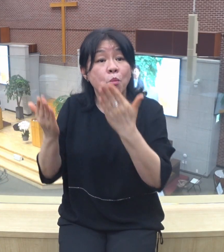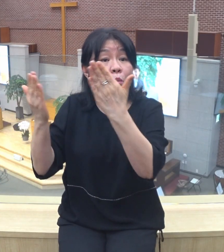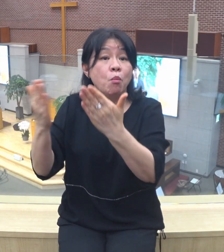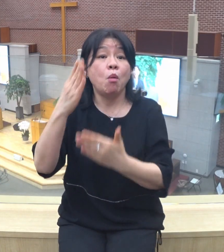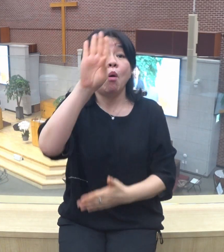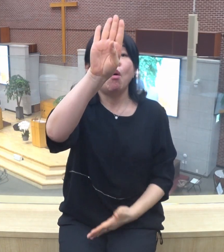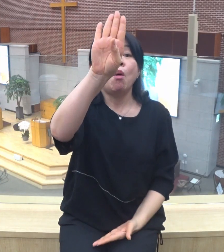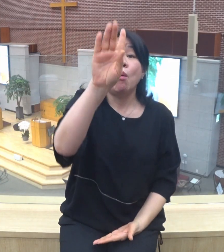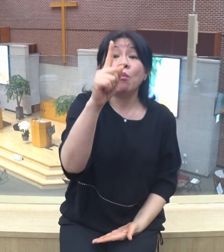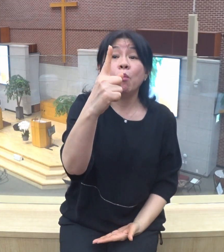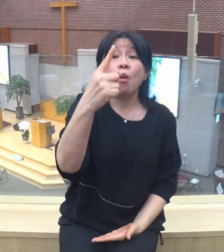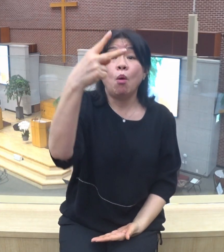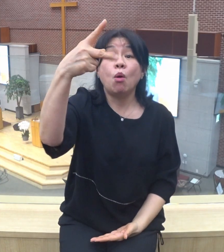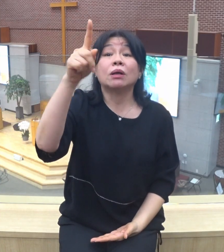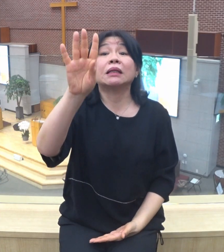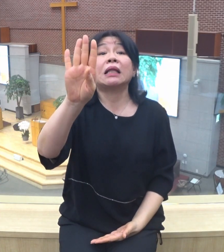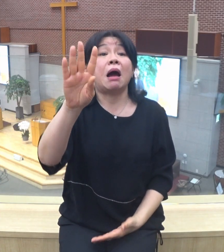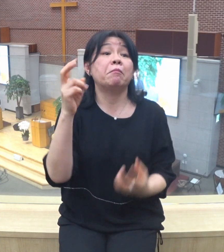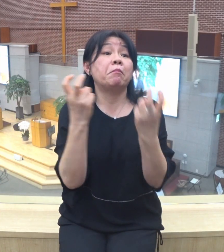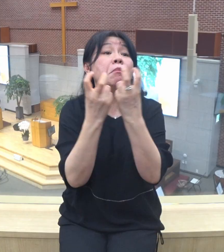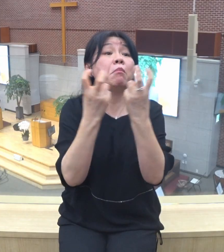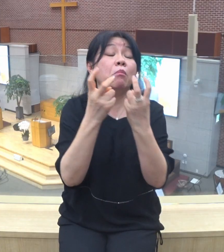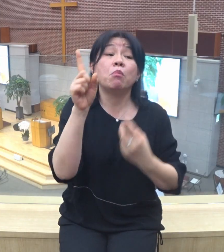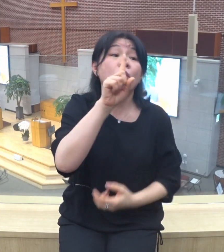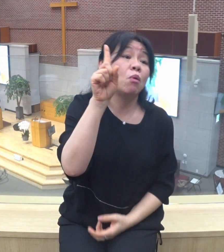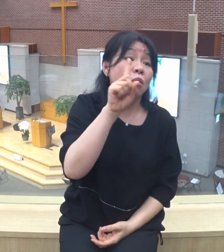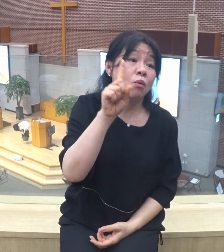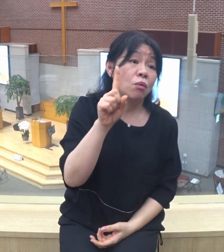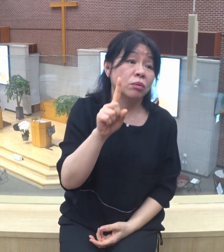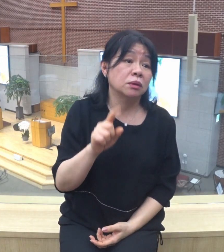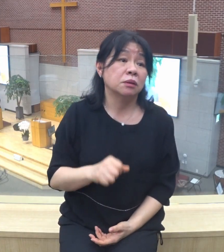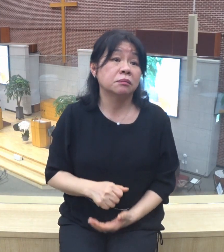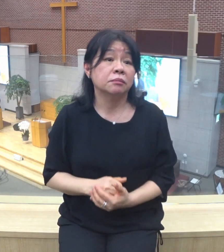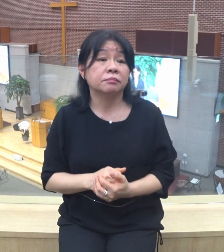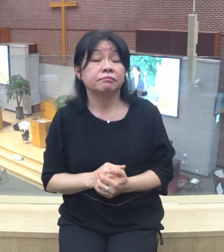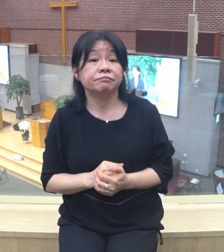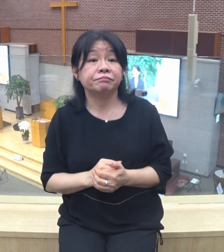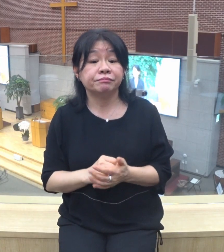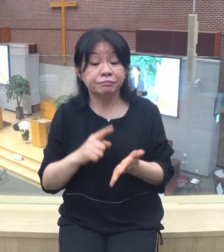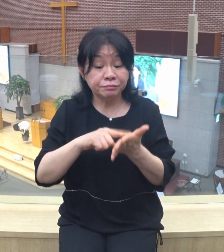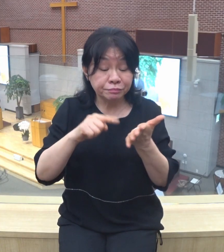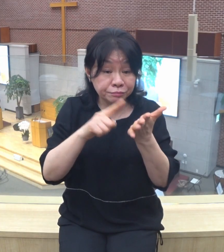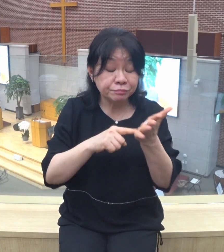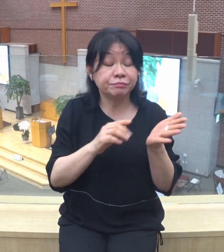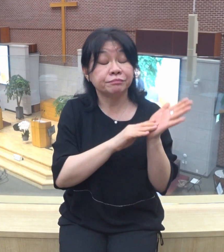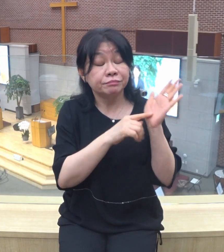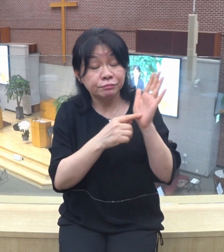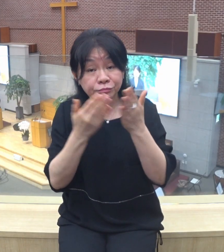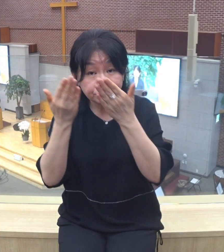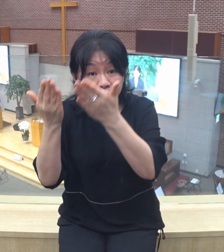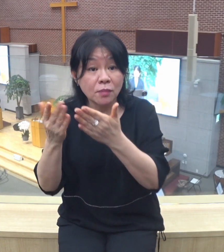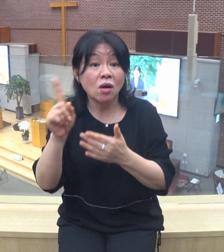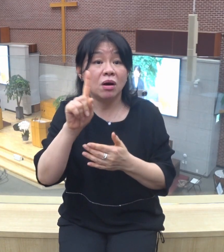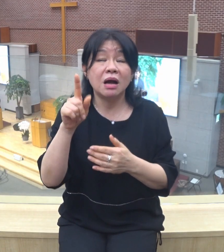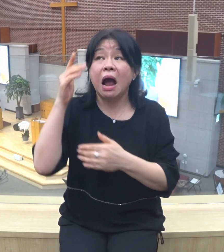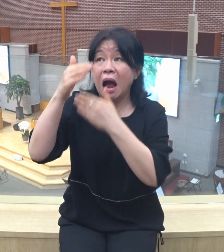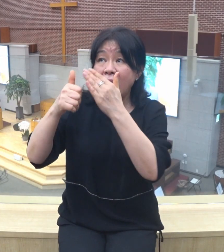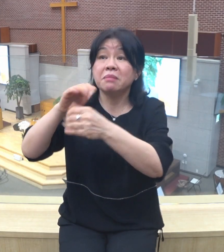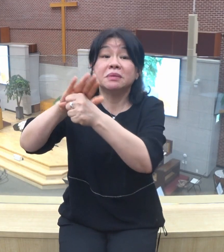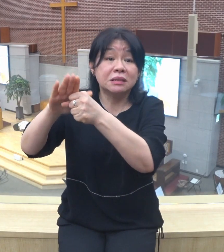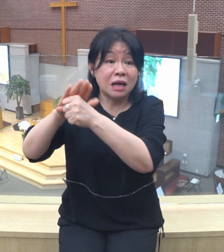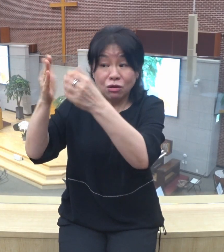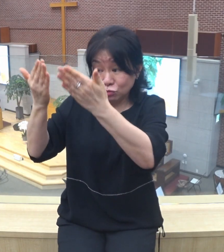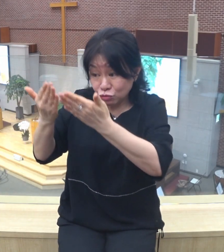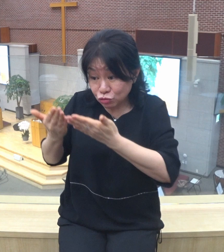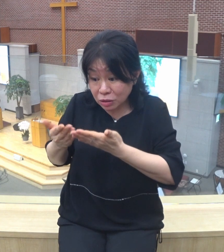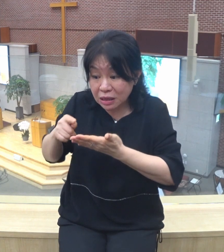것일까요? 어떻게 해야 이 사랑에 보답할 수 있을까요? 이 사랑을 받아들이는 것입니다.